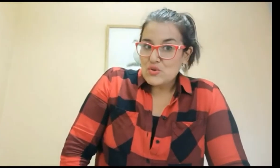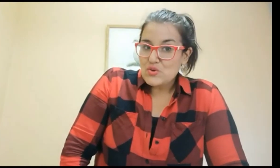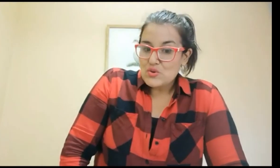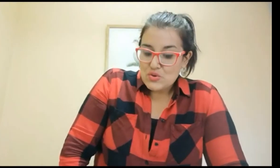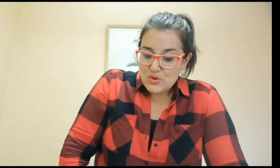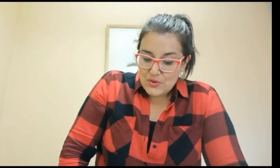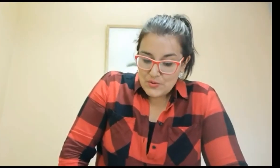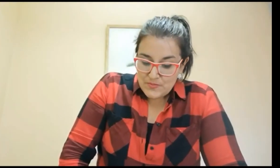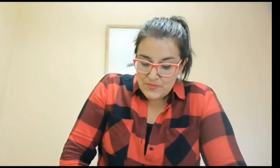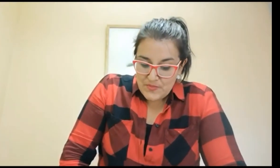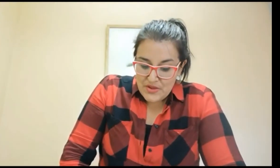pesos.